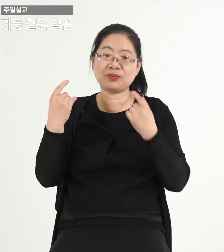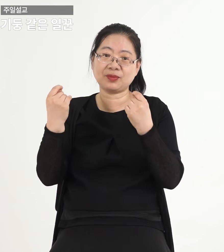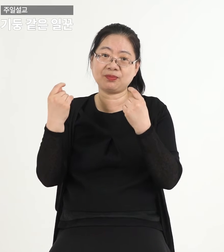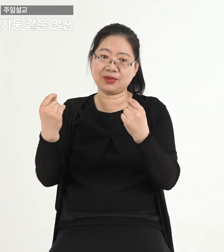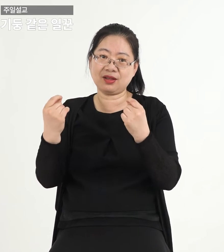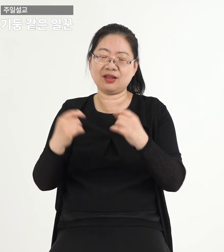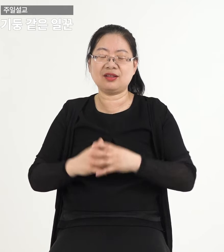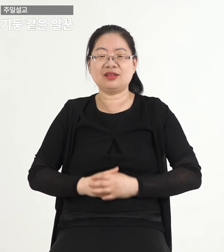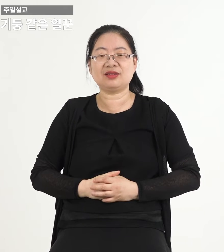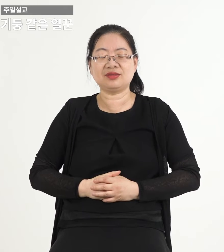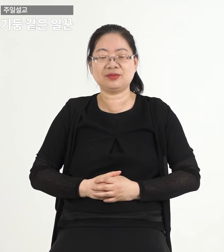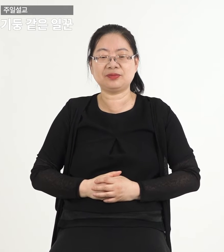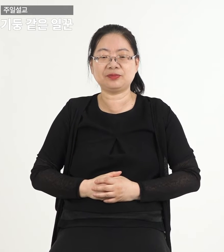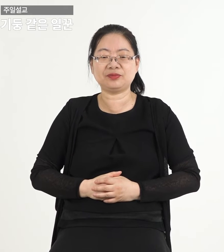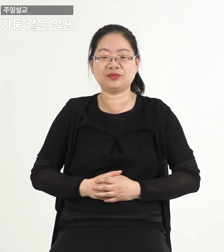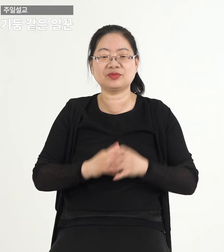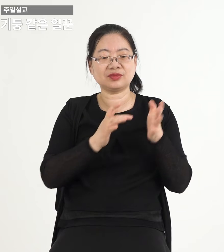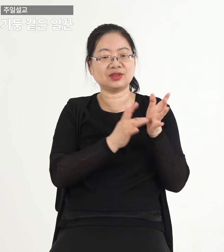예수님도